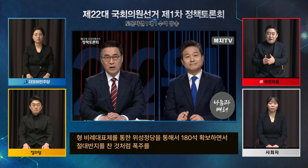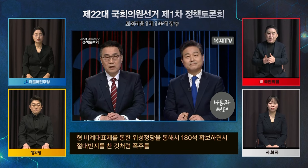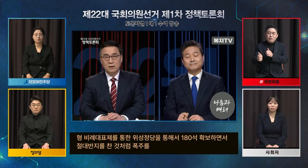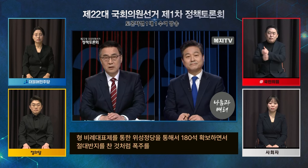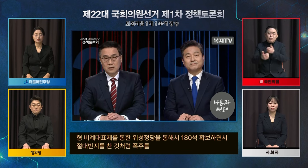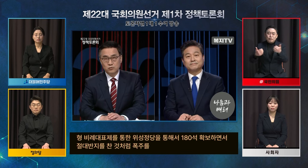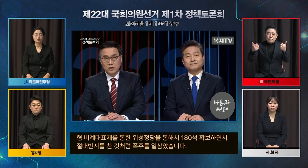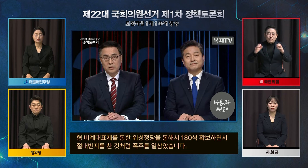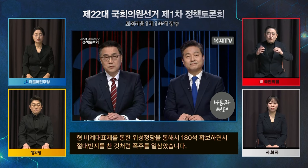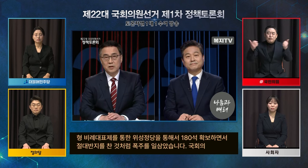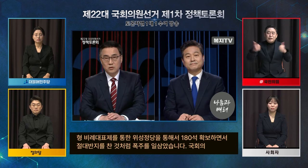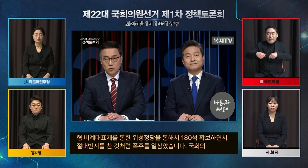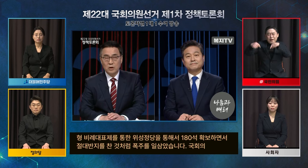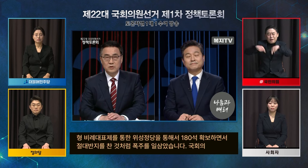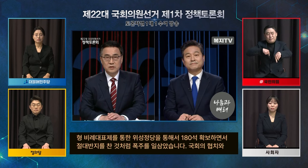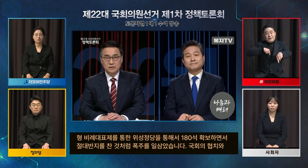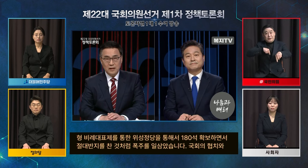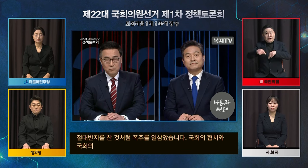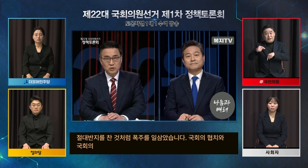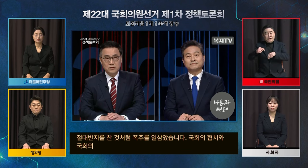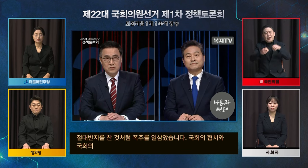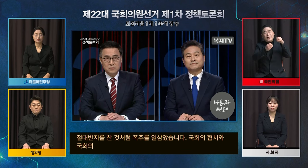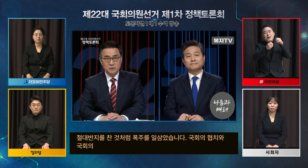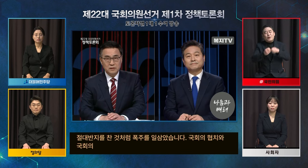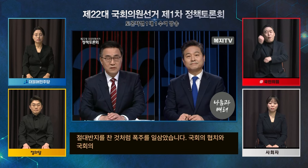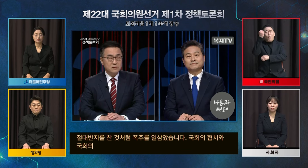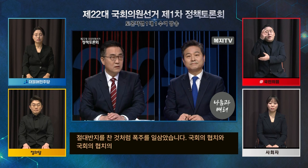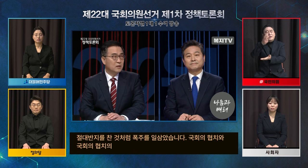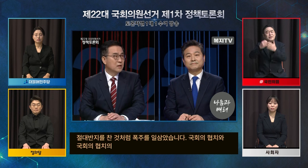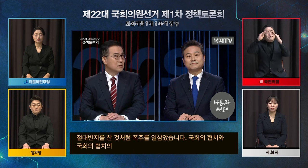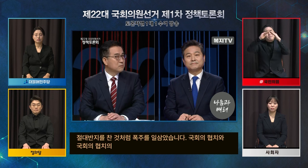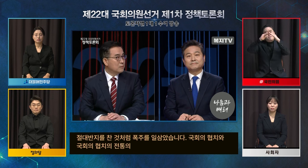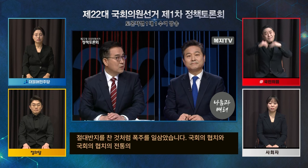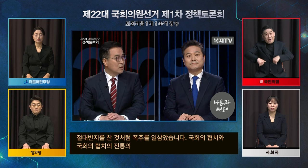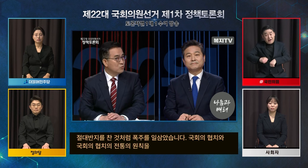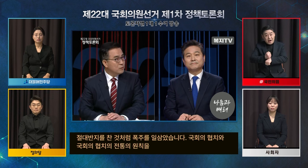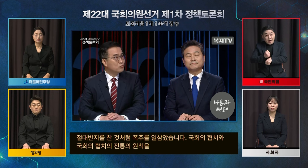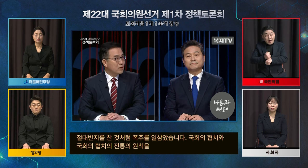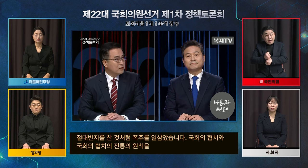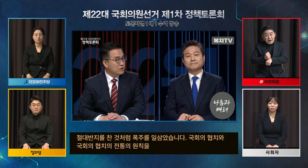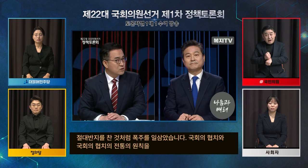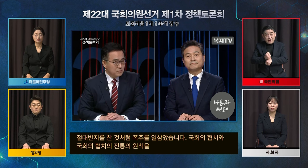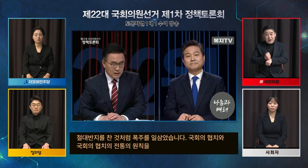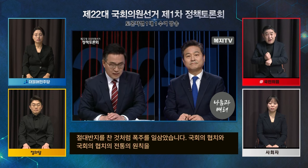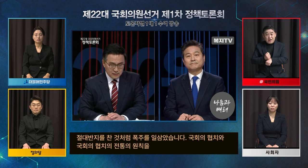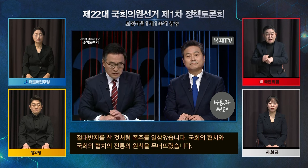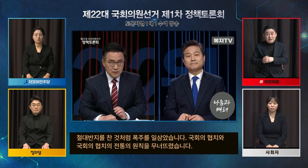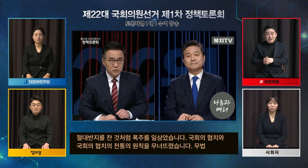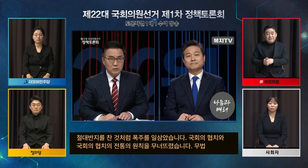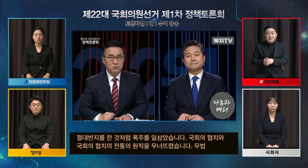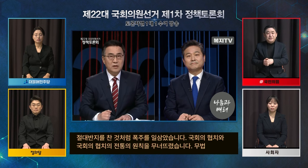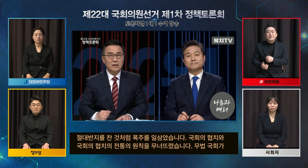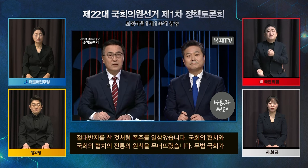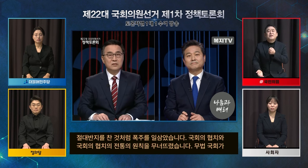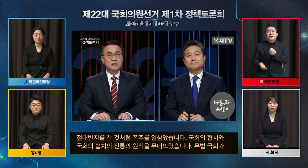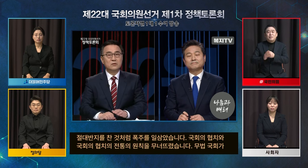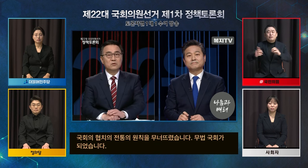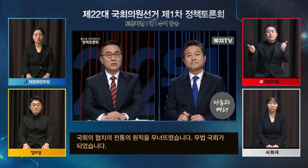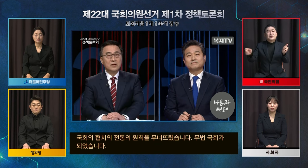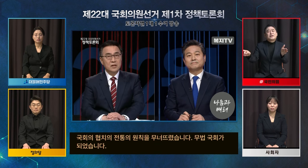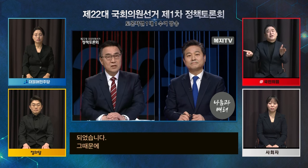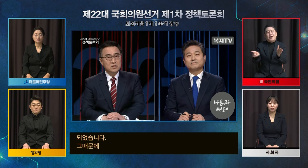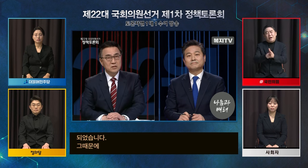협치와 국회의 협치의 전통과 원칙을 다 무너뜨렸습니다. 그래서 정말 무법 국회가 되었습니다. 그 때문에 국회에 대한